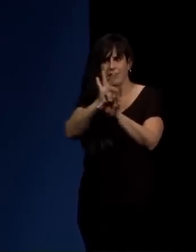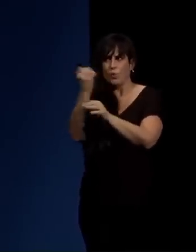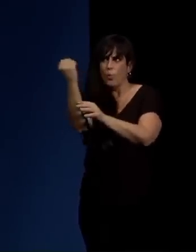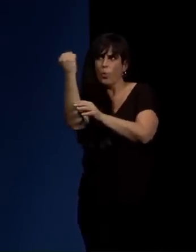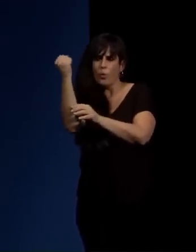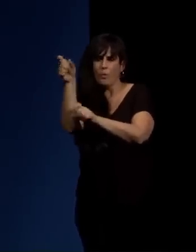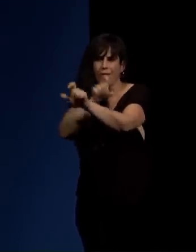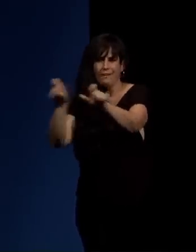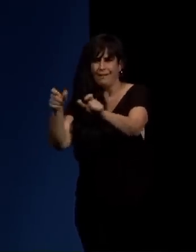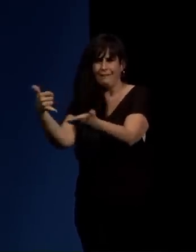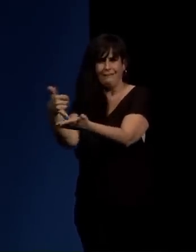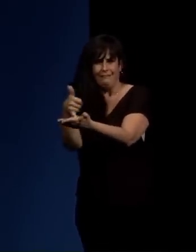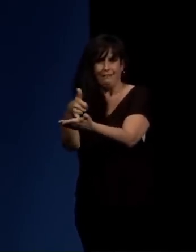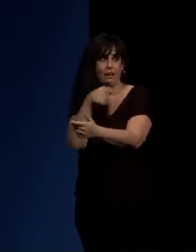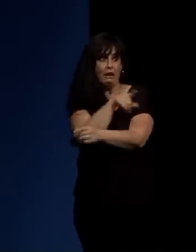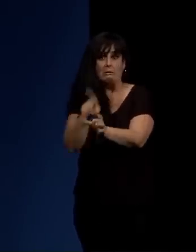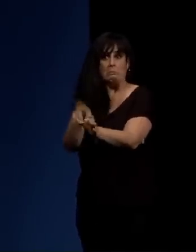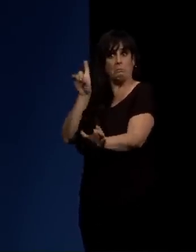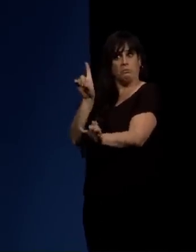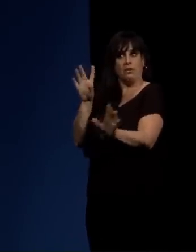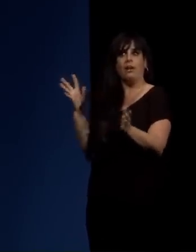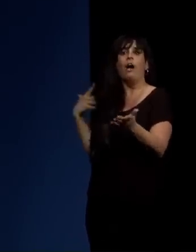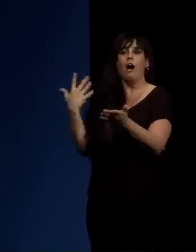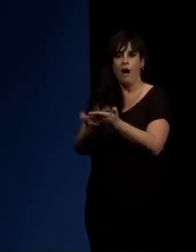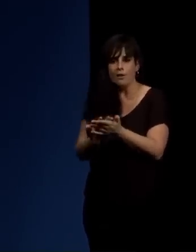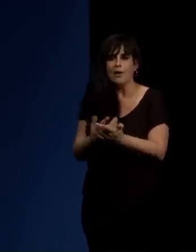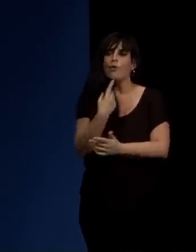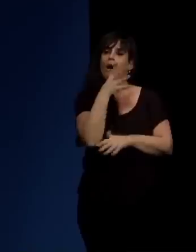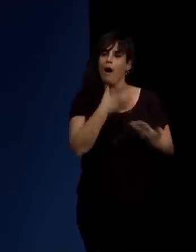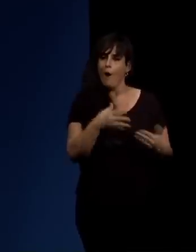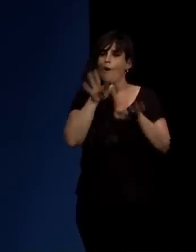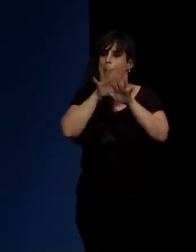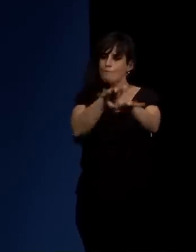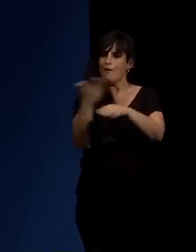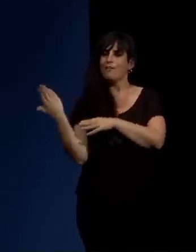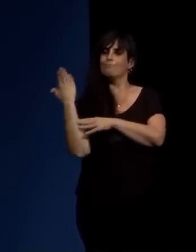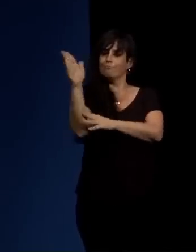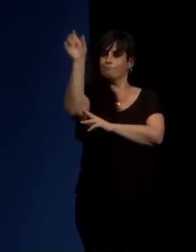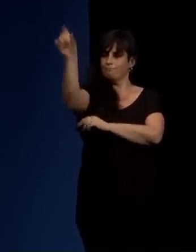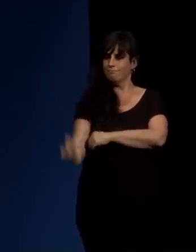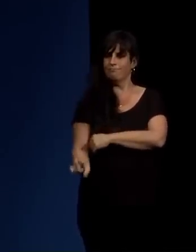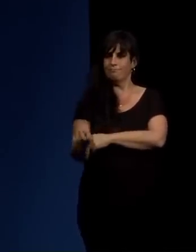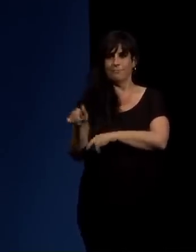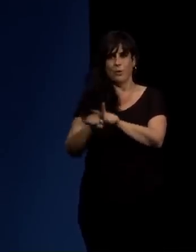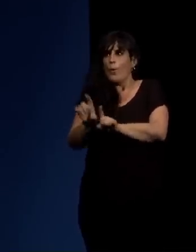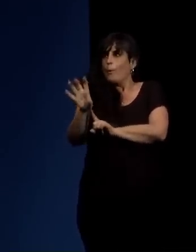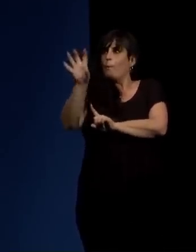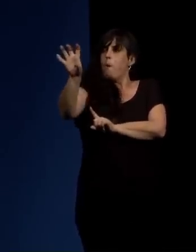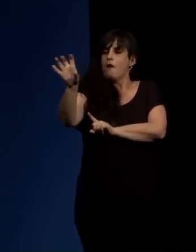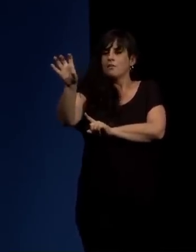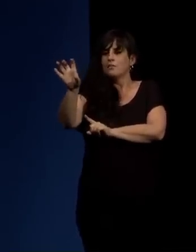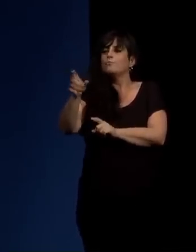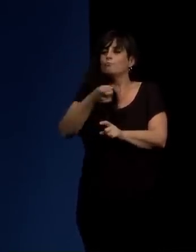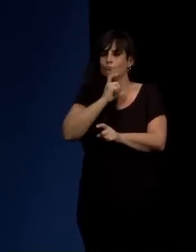metidos neles. Luís Villares é o que representa en Marea, é a mellor representación do que é este país. Xente